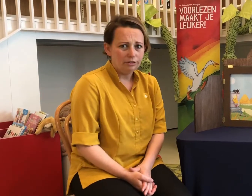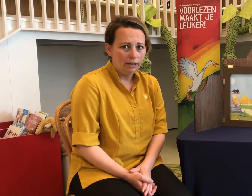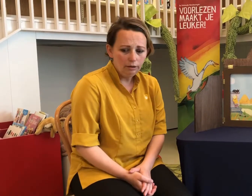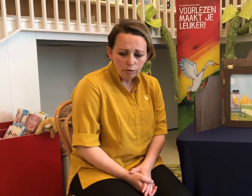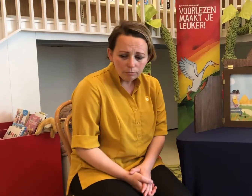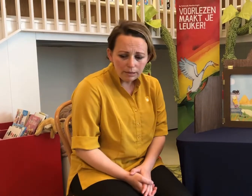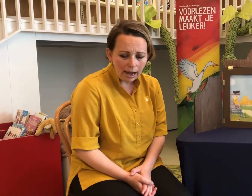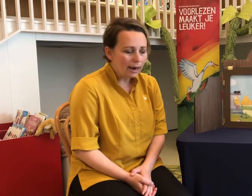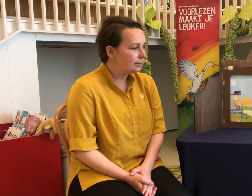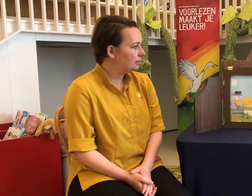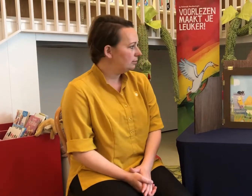heel bedaard.